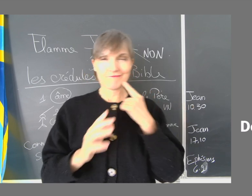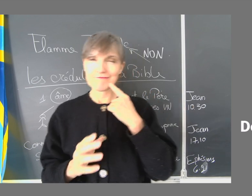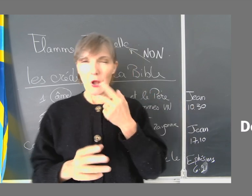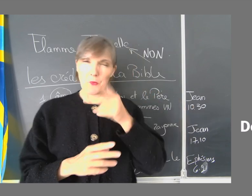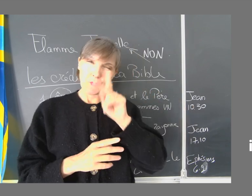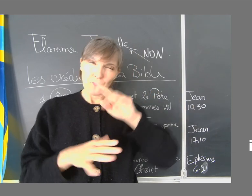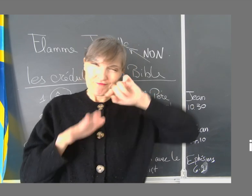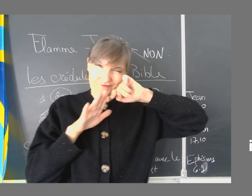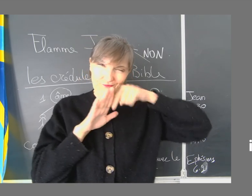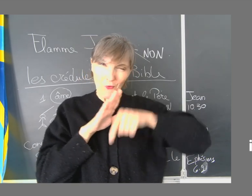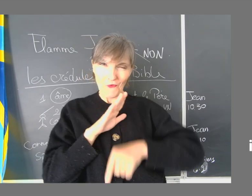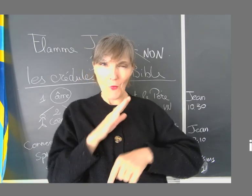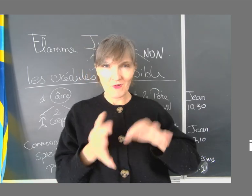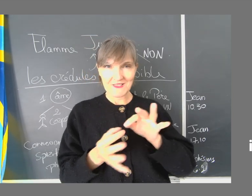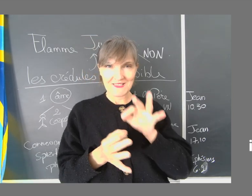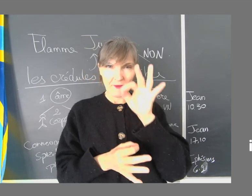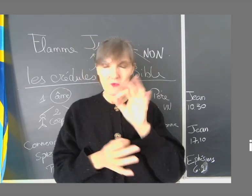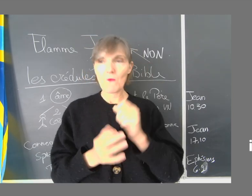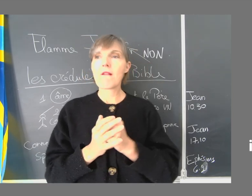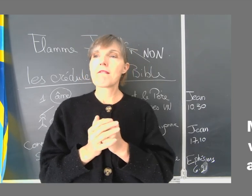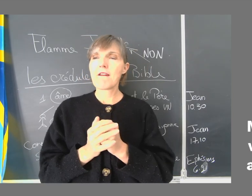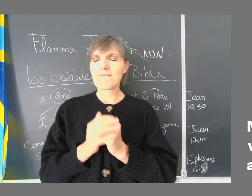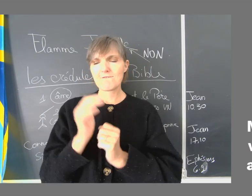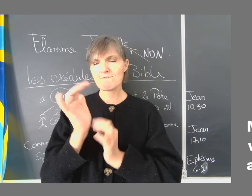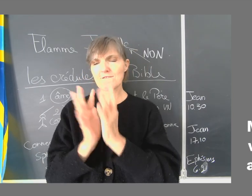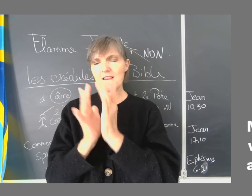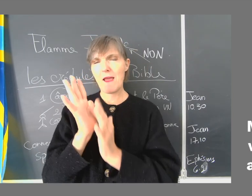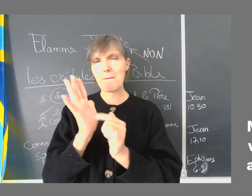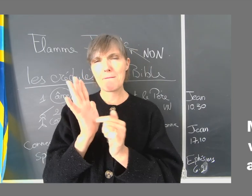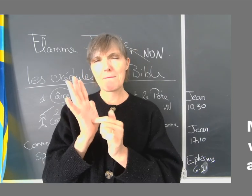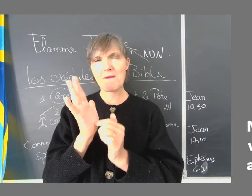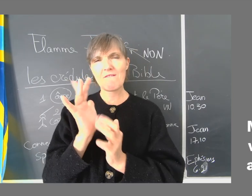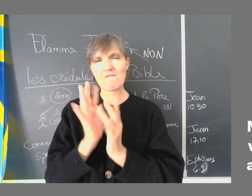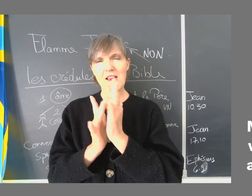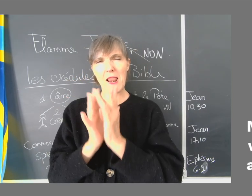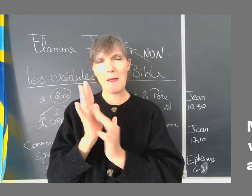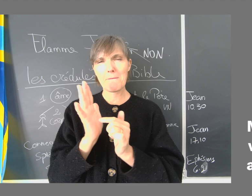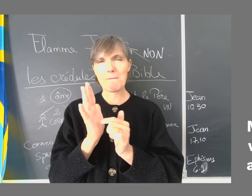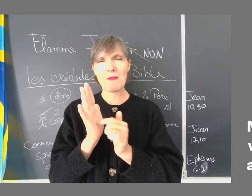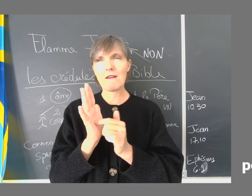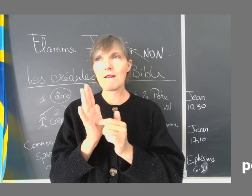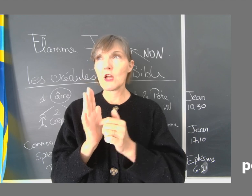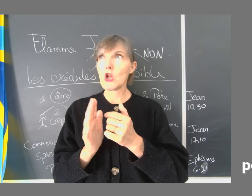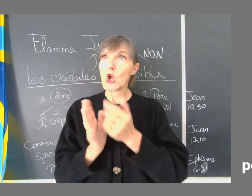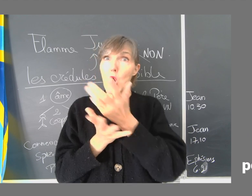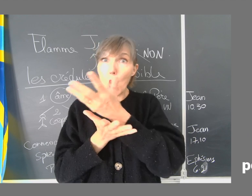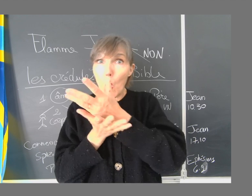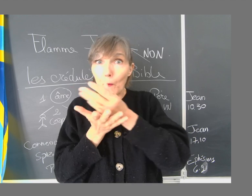par internet c'est une chose maintenant je vais vous apporter une autre définition un peu plus spirituelle